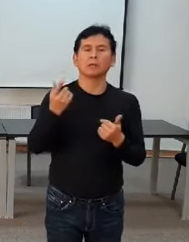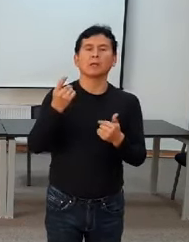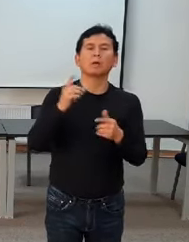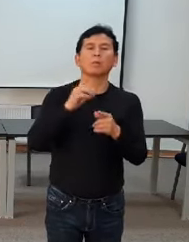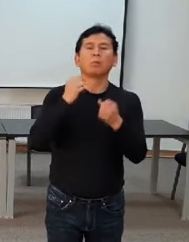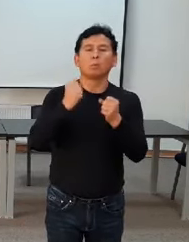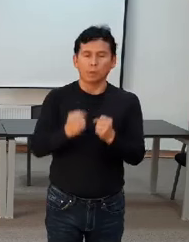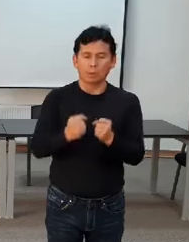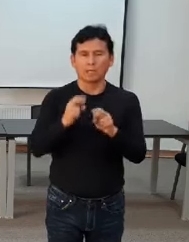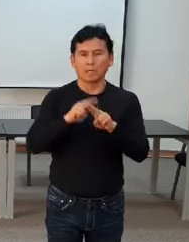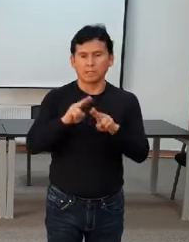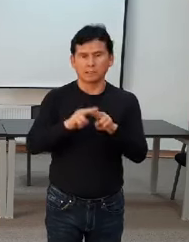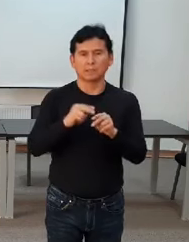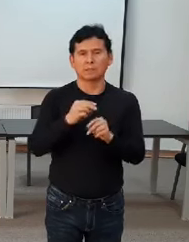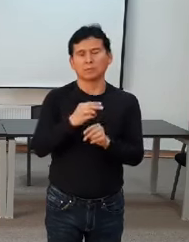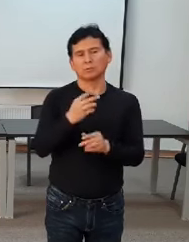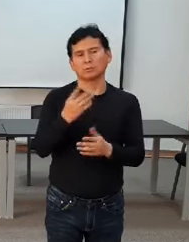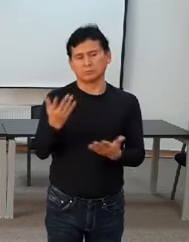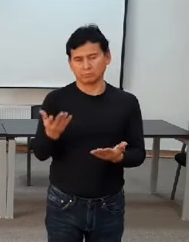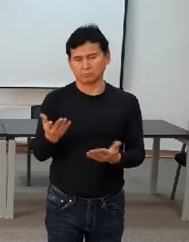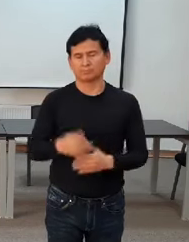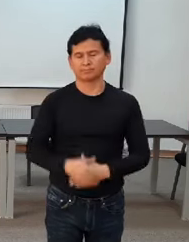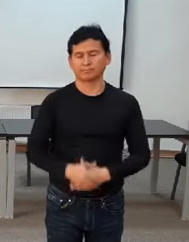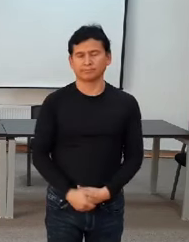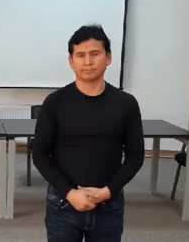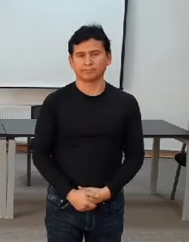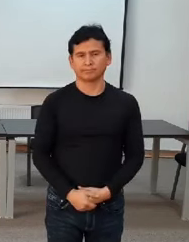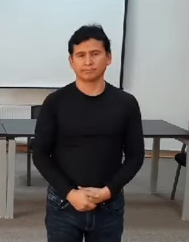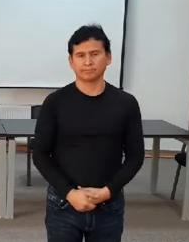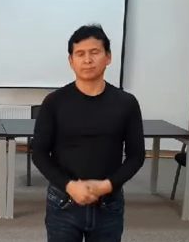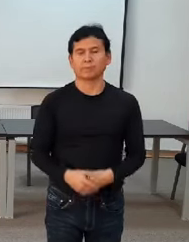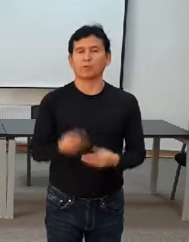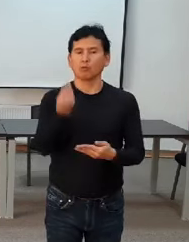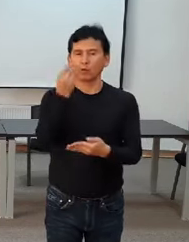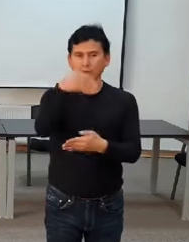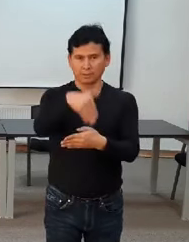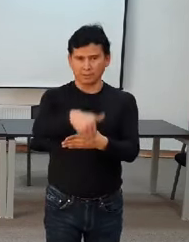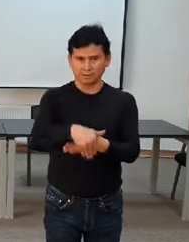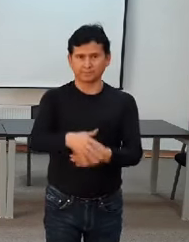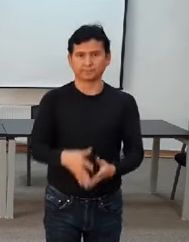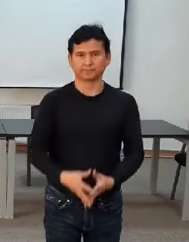prensa, pueden hacerlo enviando sus preguntas como lo hacían con antelación. Muy buenas tardes.